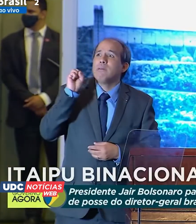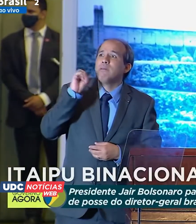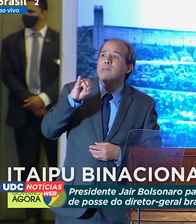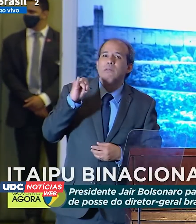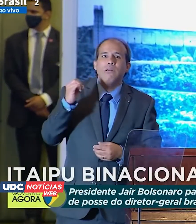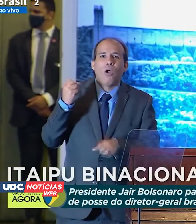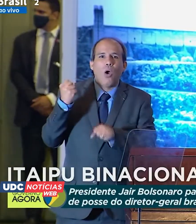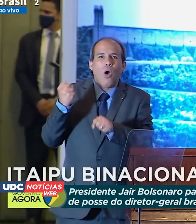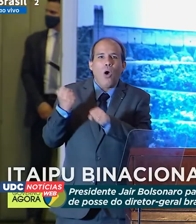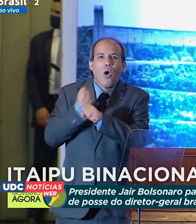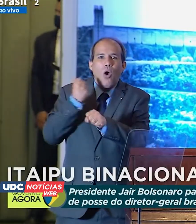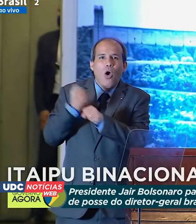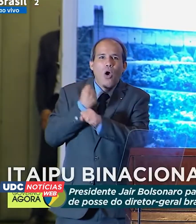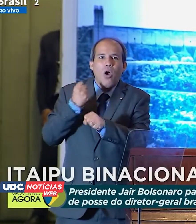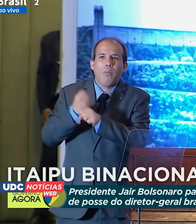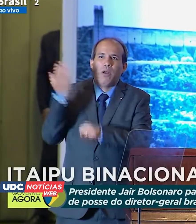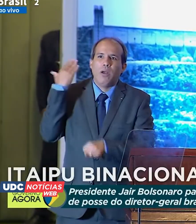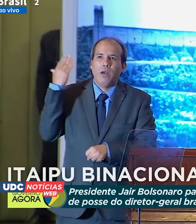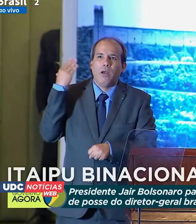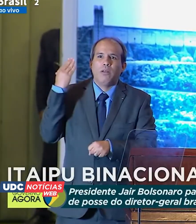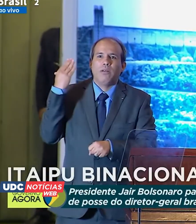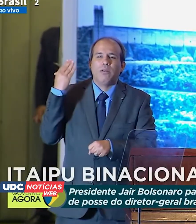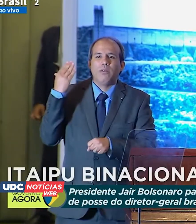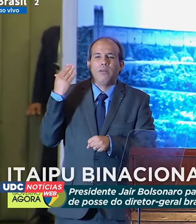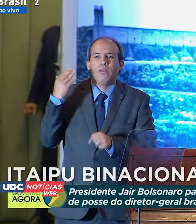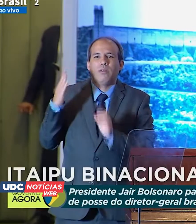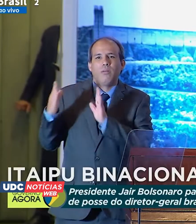sem as obras dos anos 70?